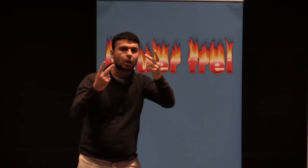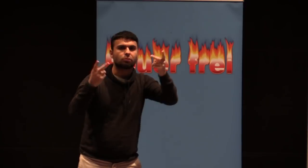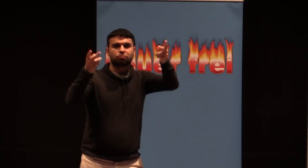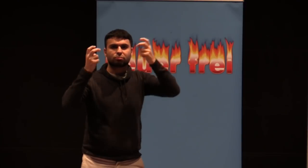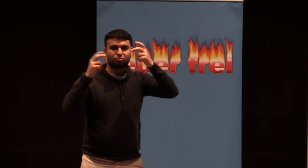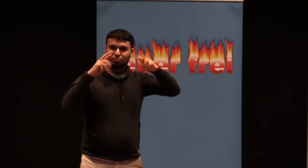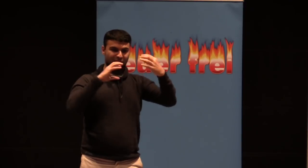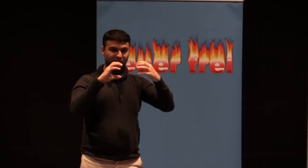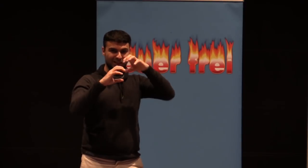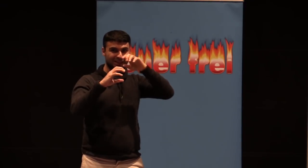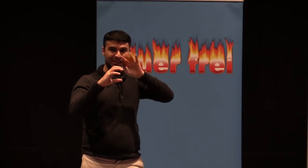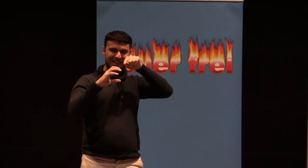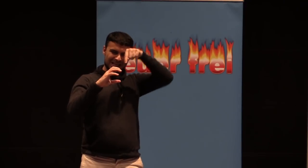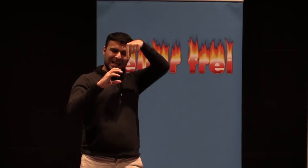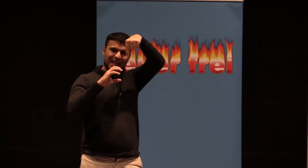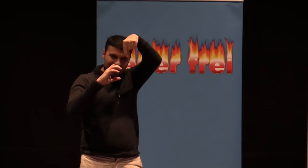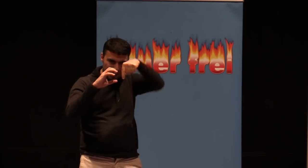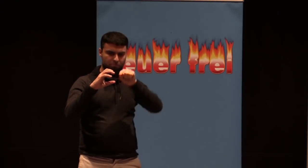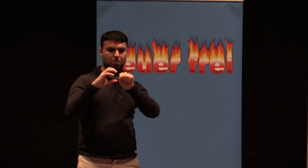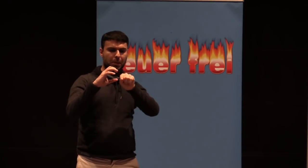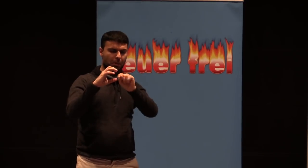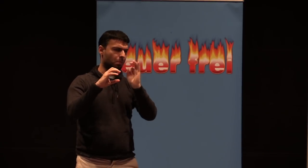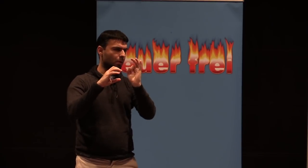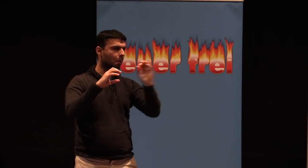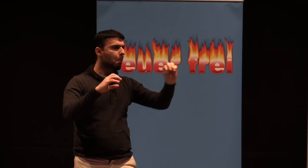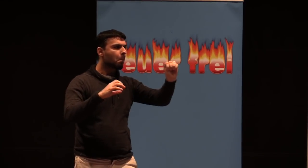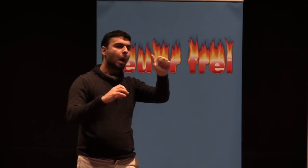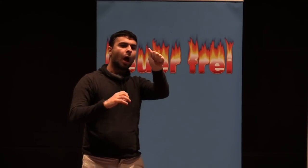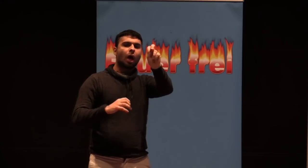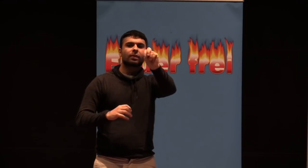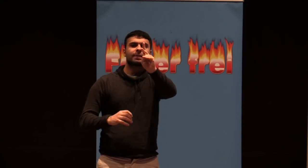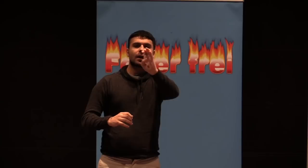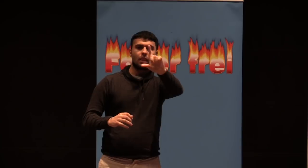ja, großen Teil einfach mit rein, eben in das Thema.